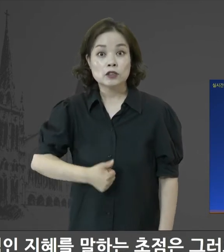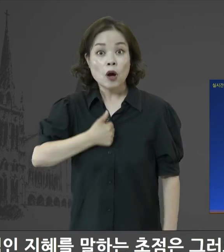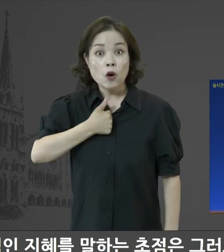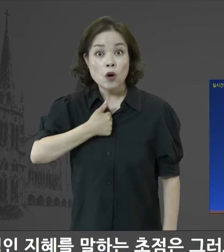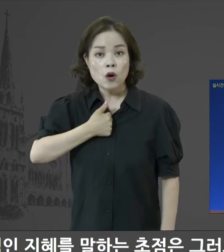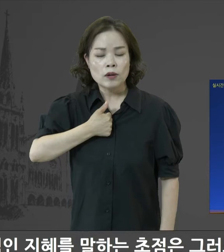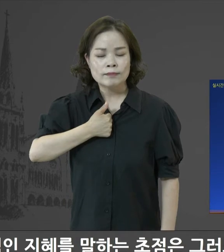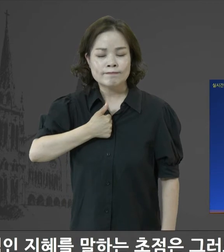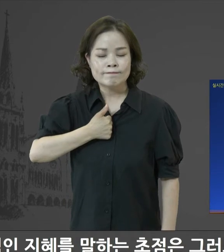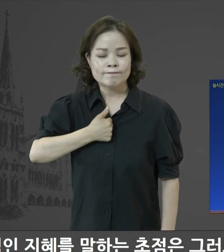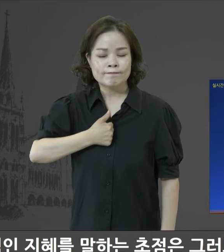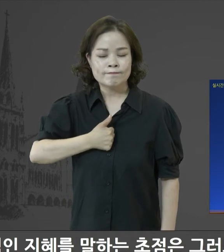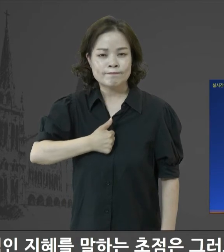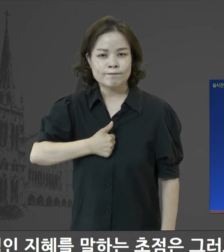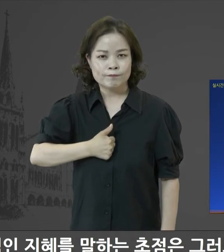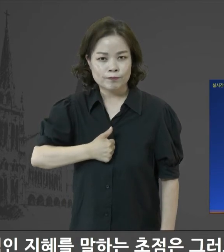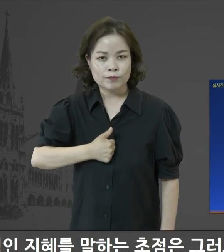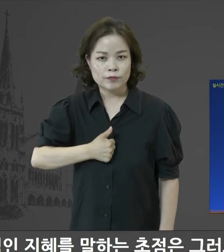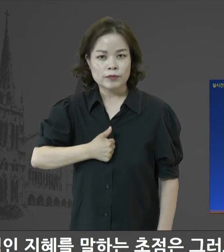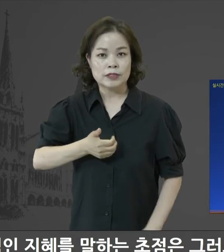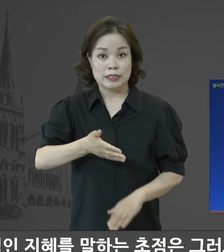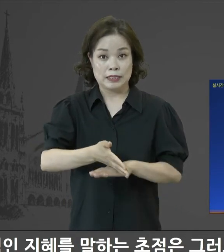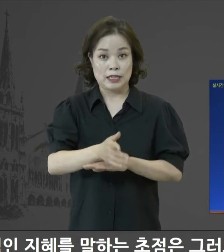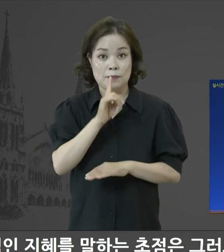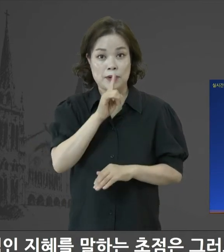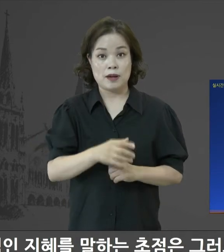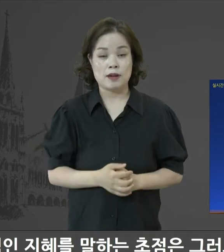성내기도 더디하라는 겁니다. 여러분,